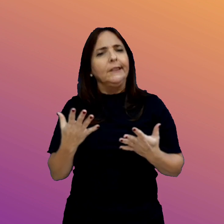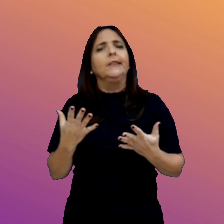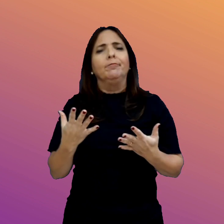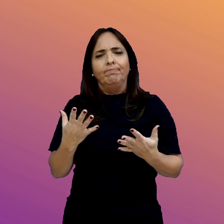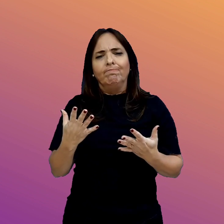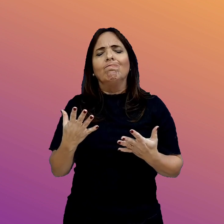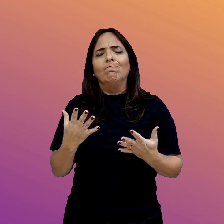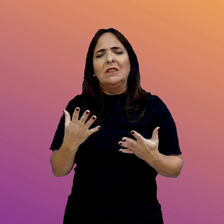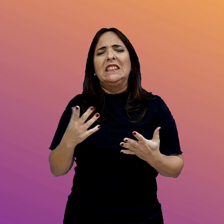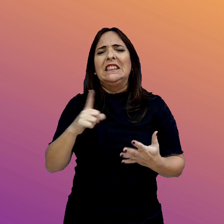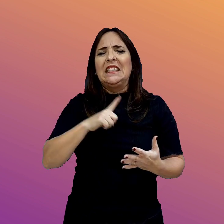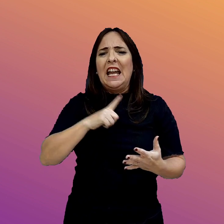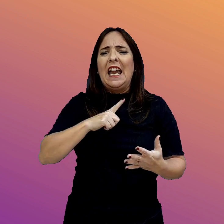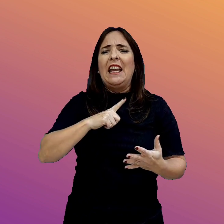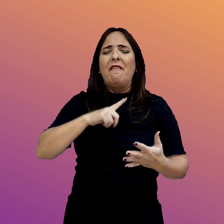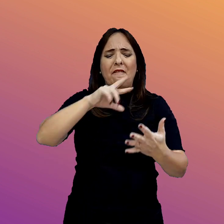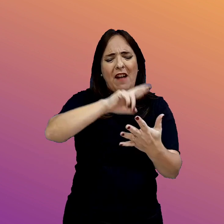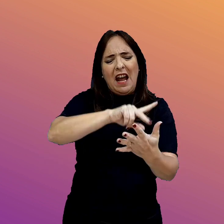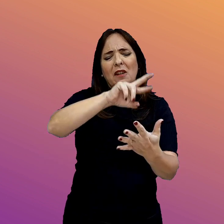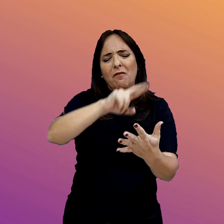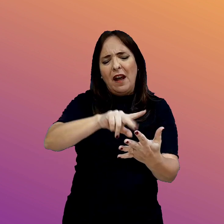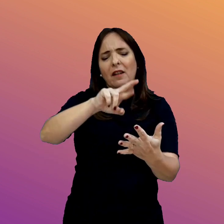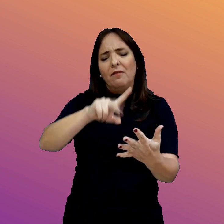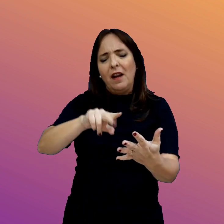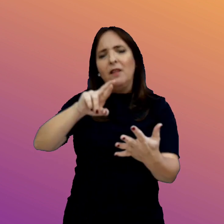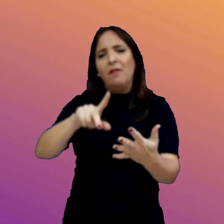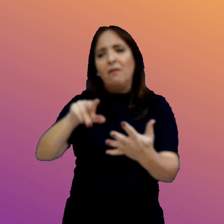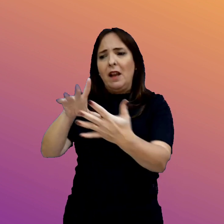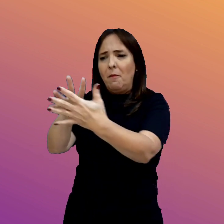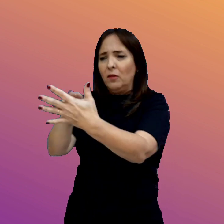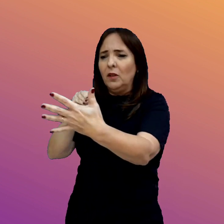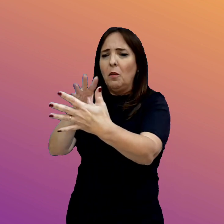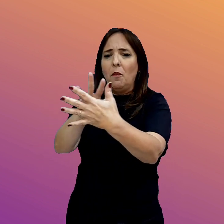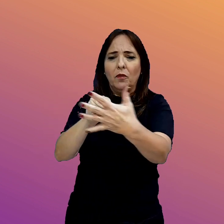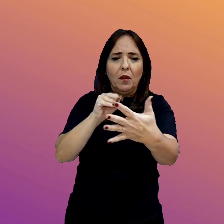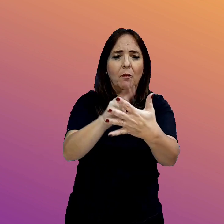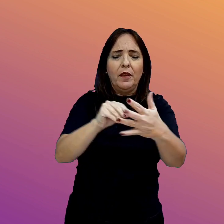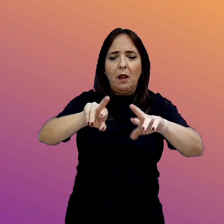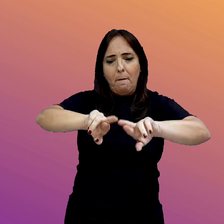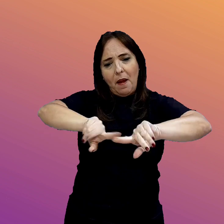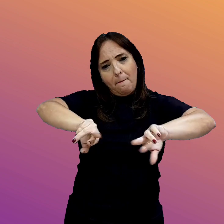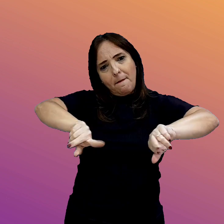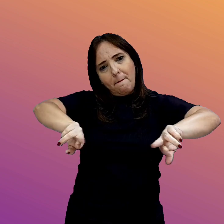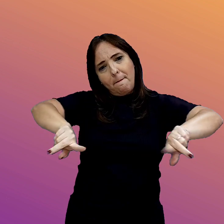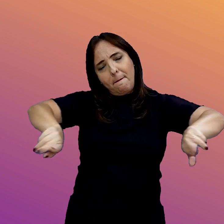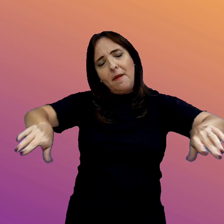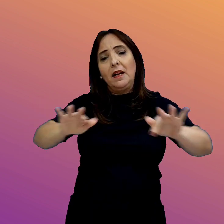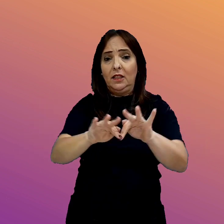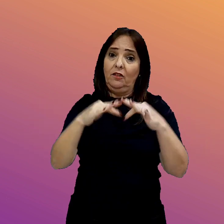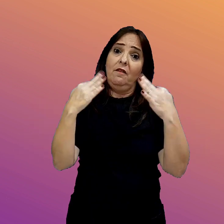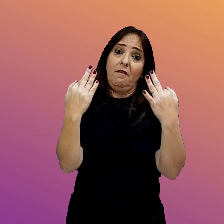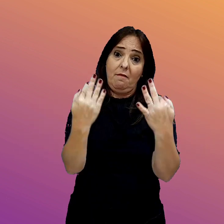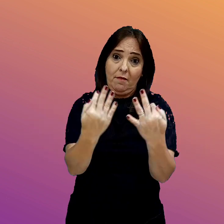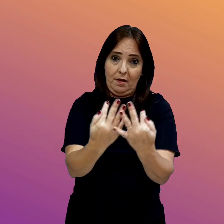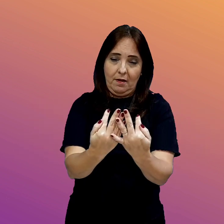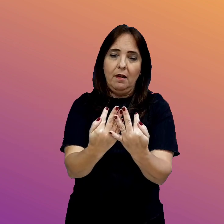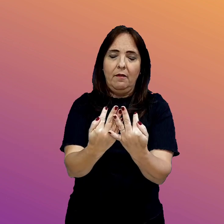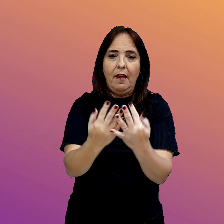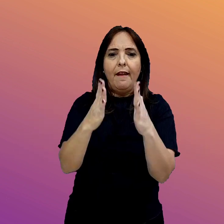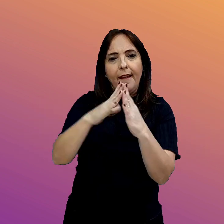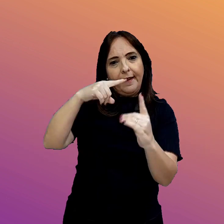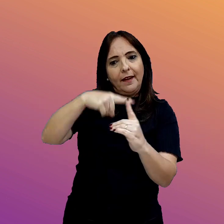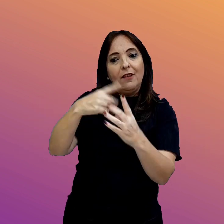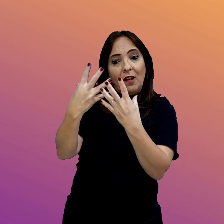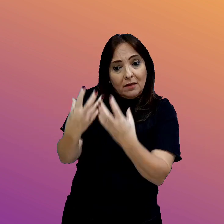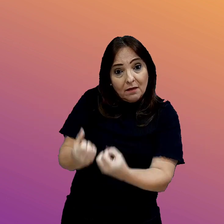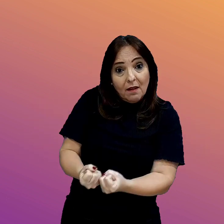de famílias, de modelos familiares, né? A igreja acolhe, a igreja abraça, porque a igreja é lugar de gente, Deus se